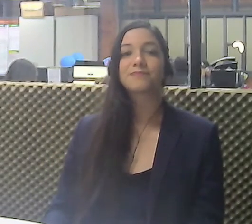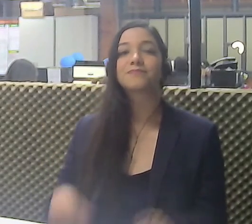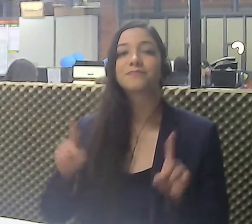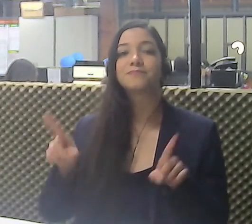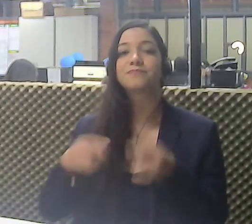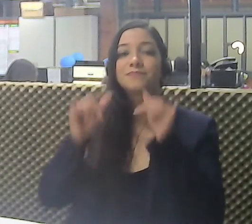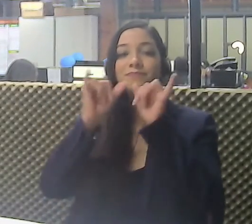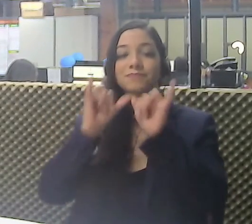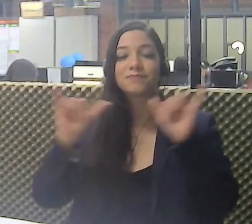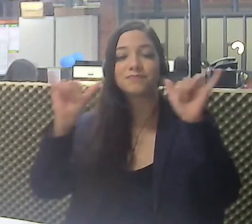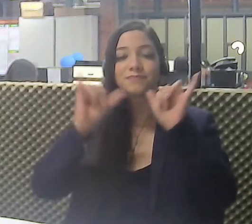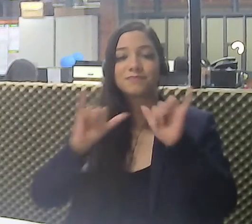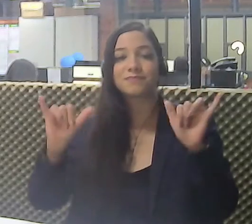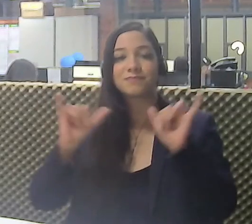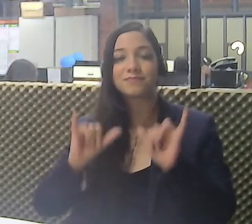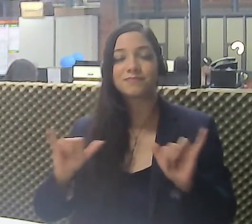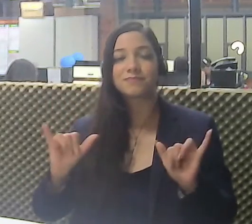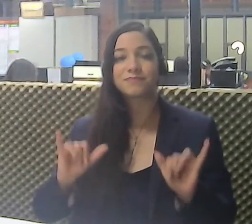Giro de